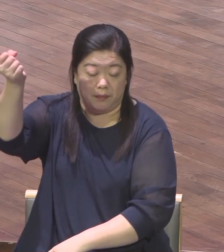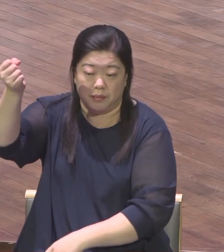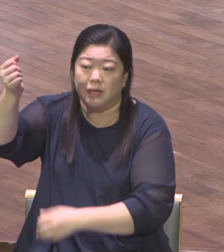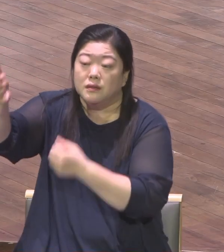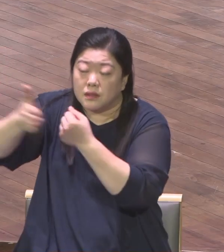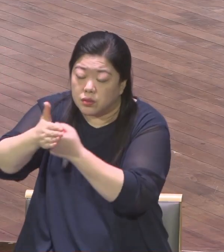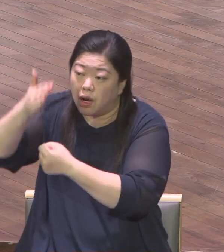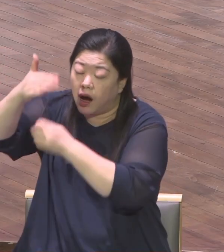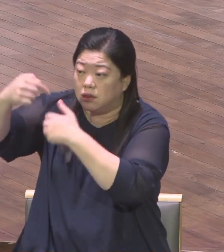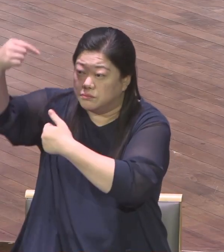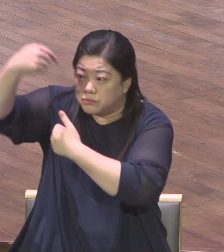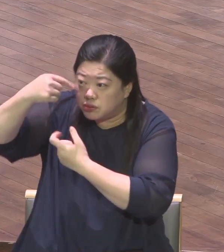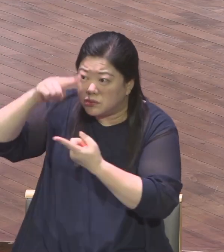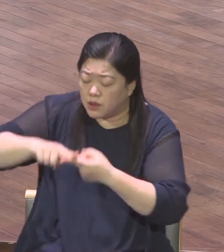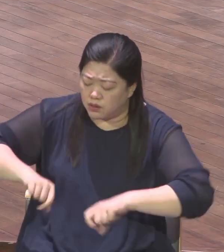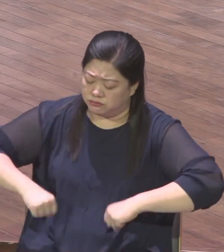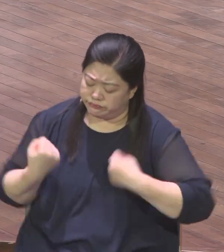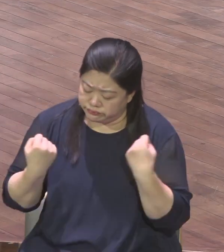말씀대로